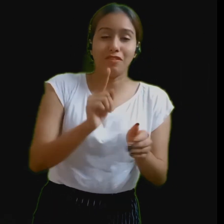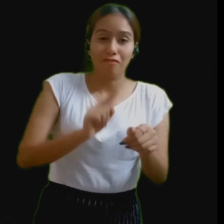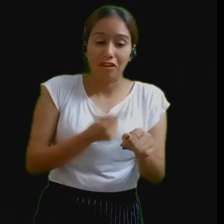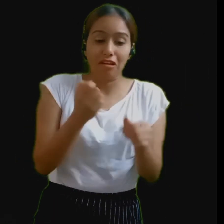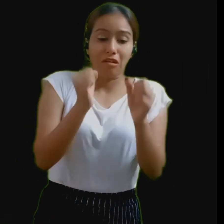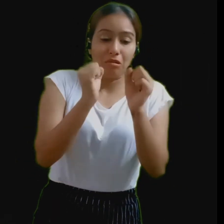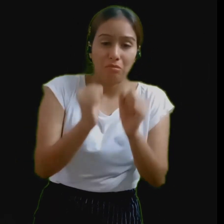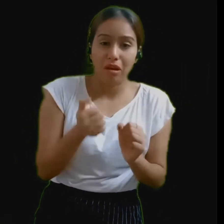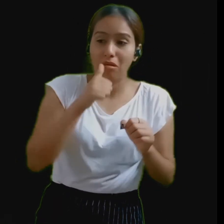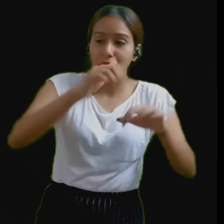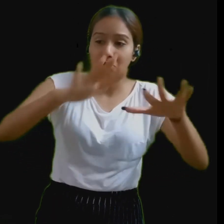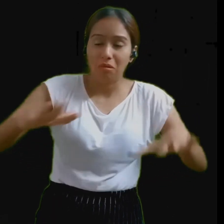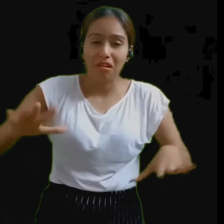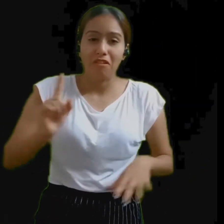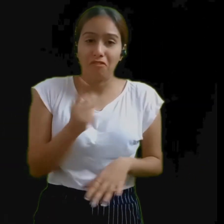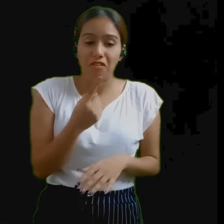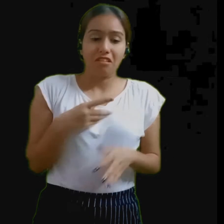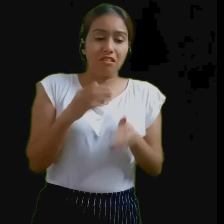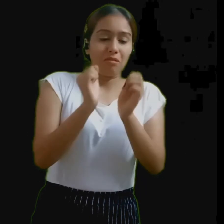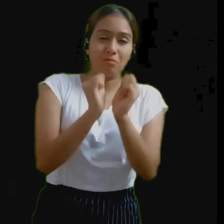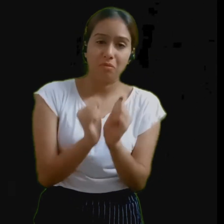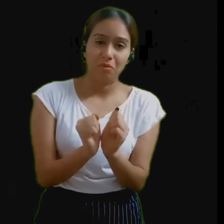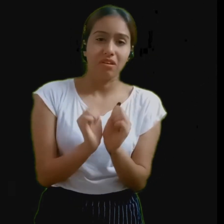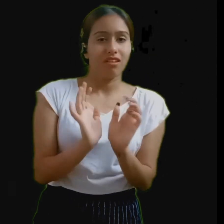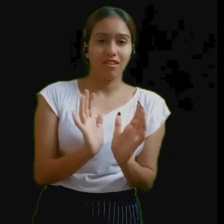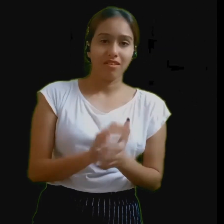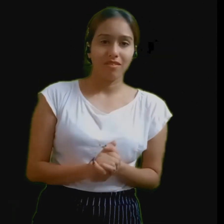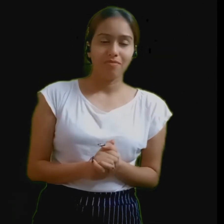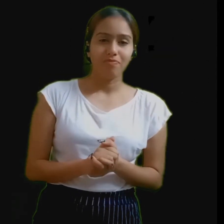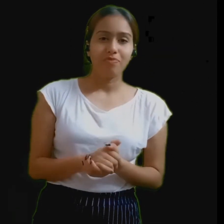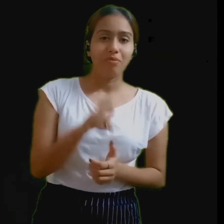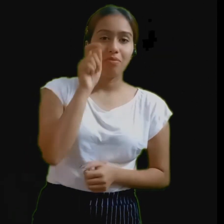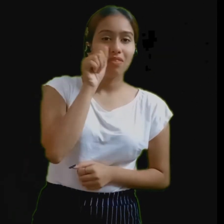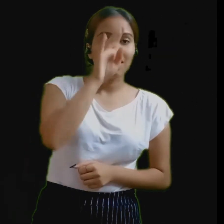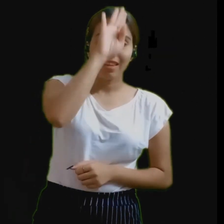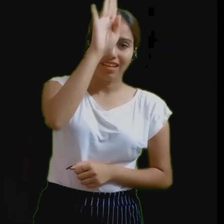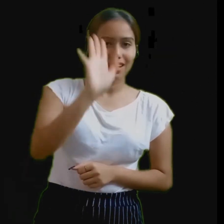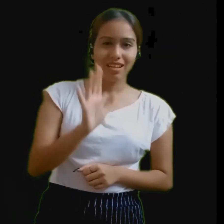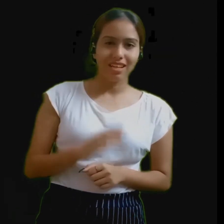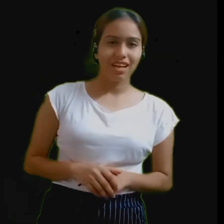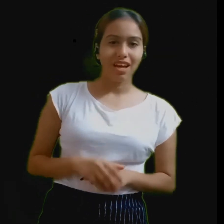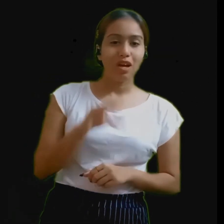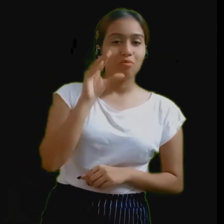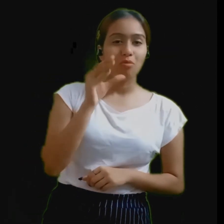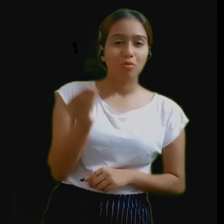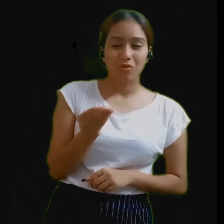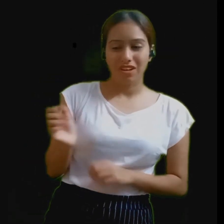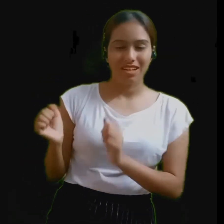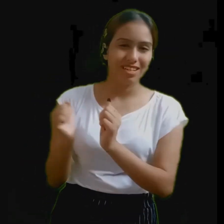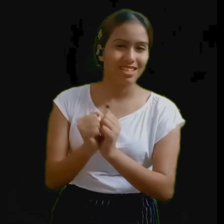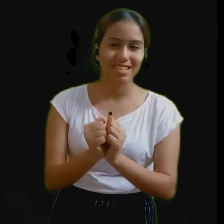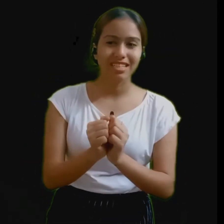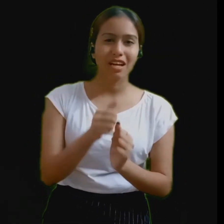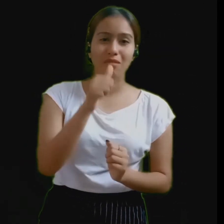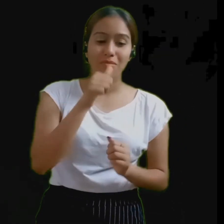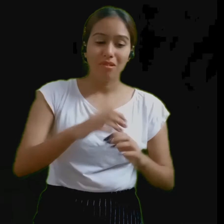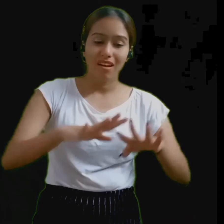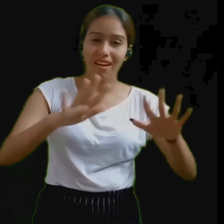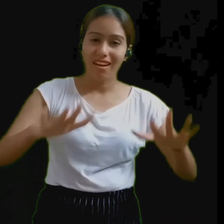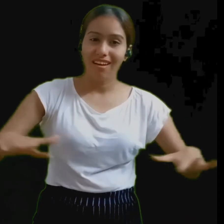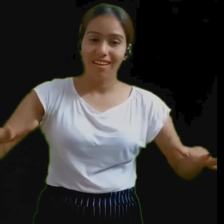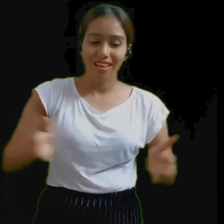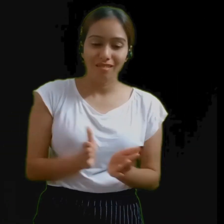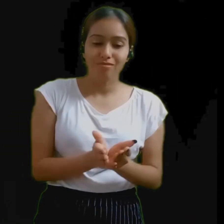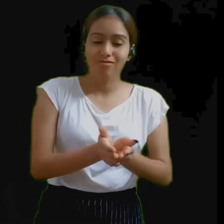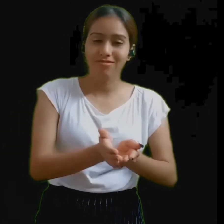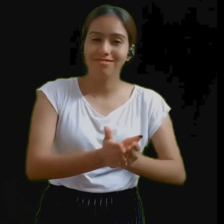रहा था, नाव में बैठा था। वो डॉगी बादशाह के साथ था। जैसे ही नाव रवाना हुई तो पानी में जब नाव चलती है तो जो हलचल होती है उसकी वजह से वो